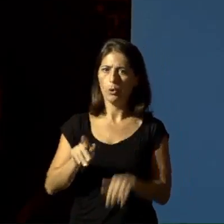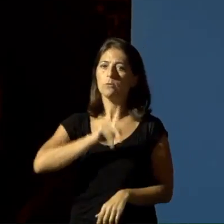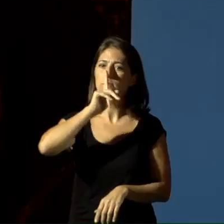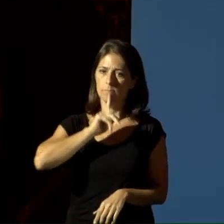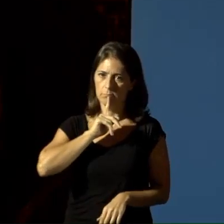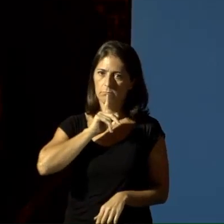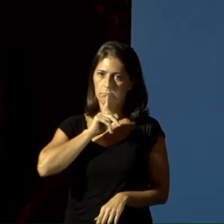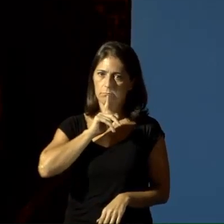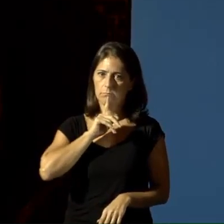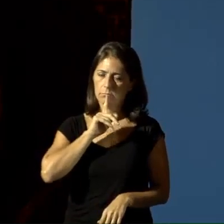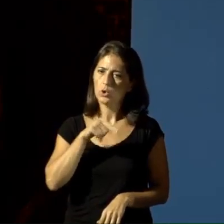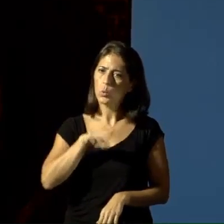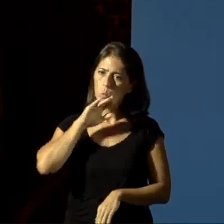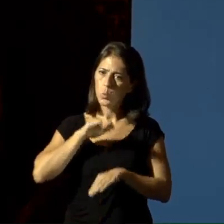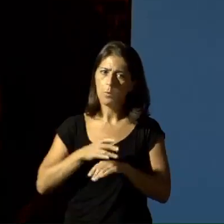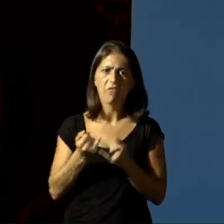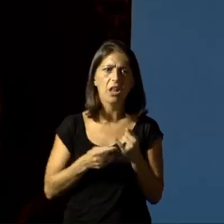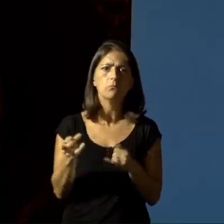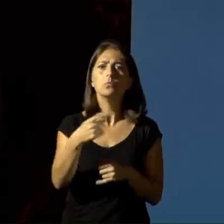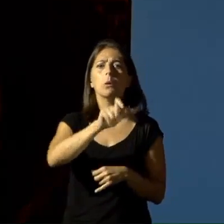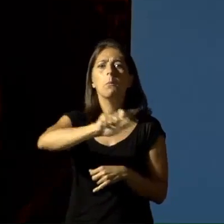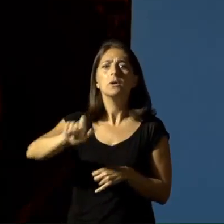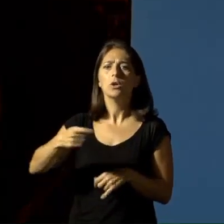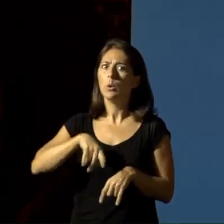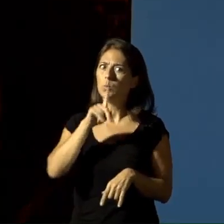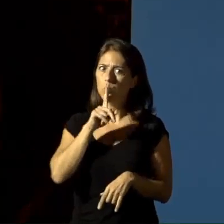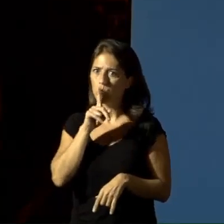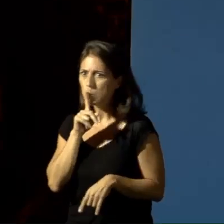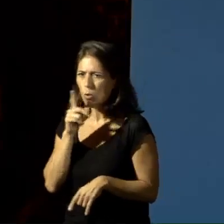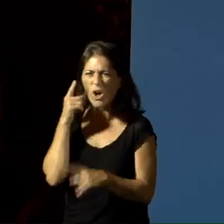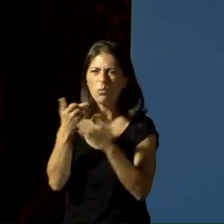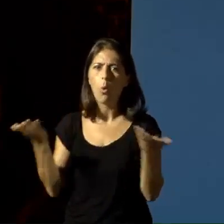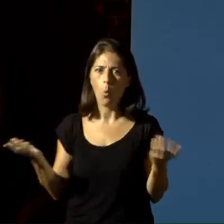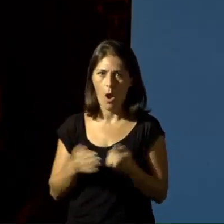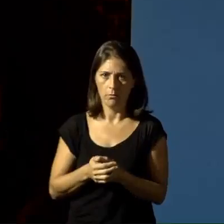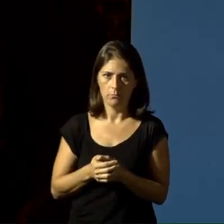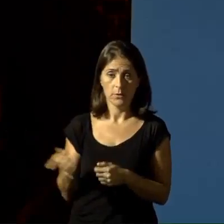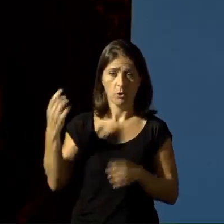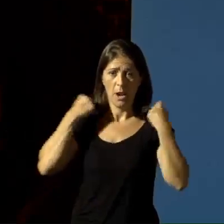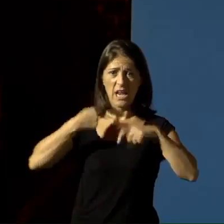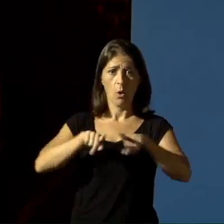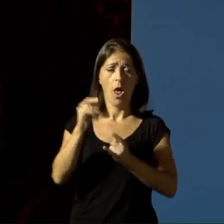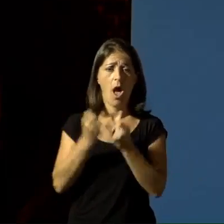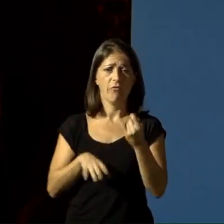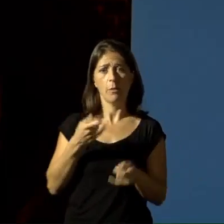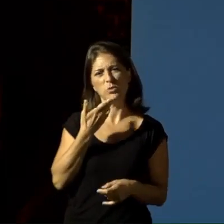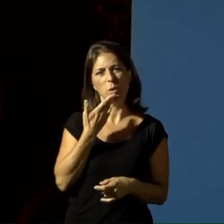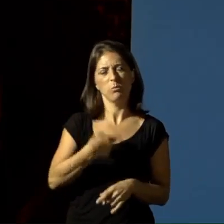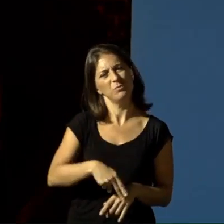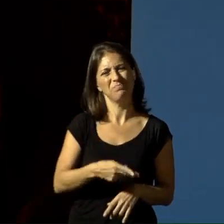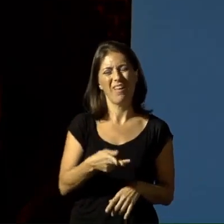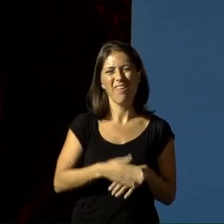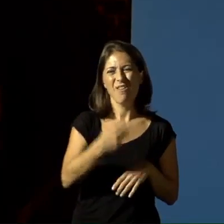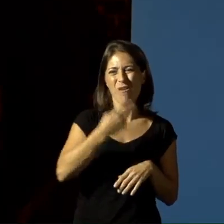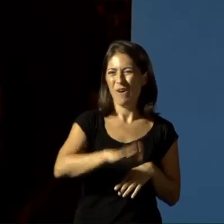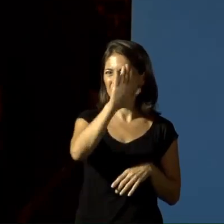silencio. Entón cree que toda a xente esteña caladiña. Por qué? Para poderen practicar esa metamorfose do fascismo,